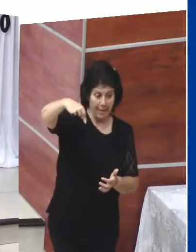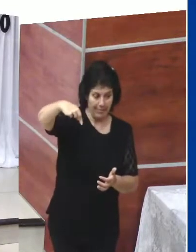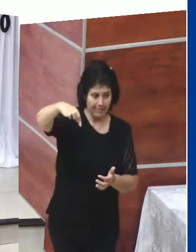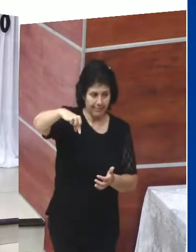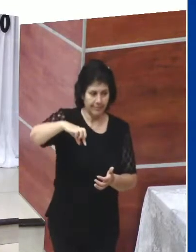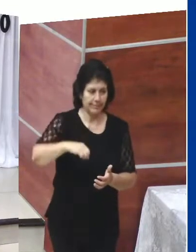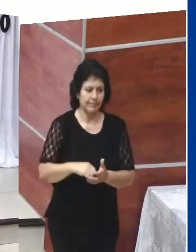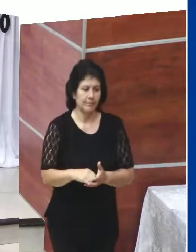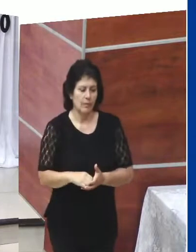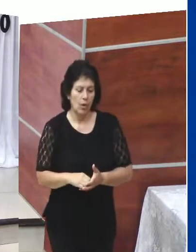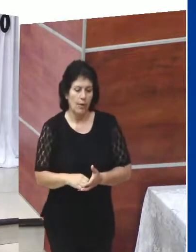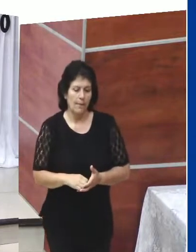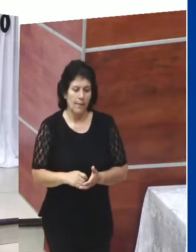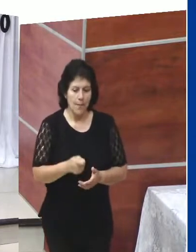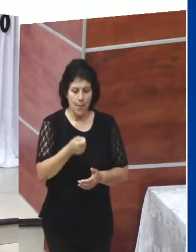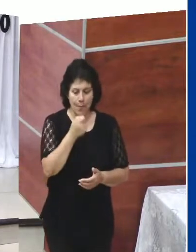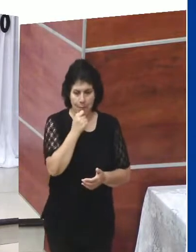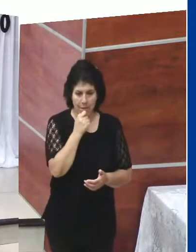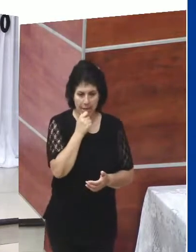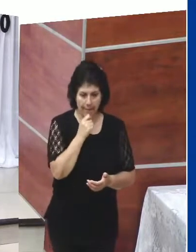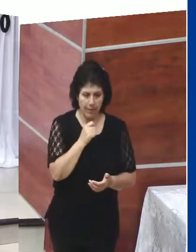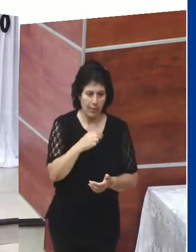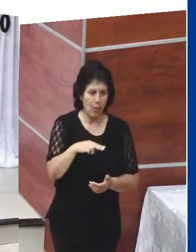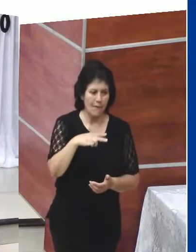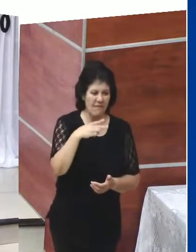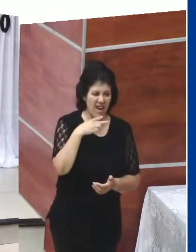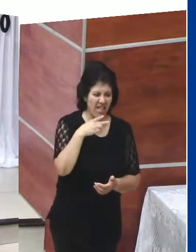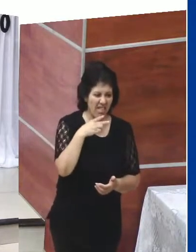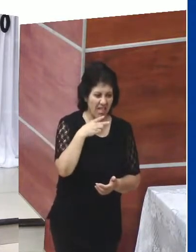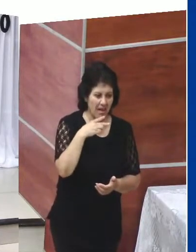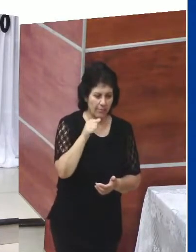círculo imperfecto, pero que es verde?